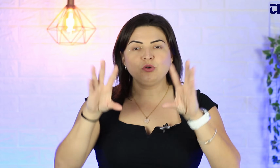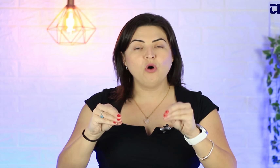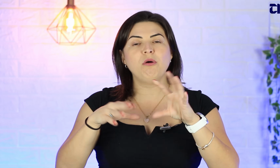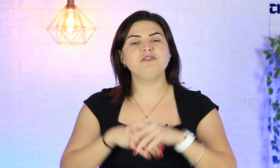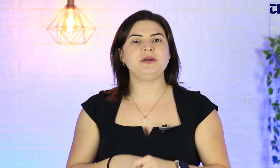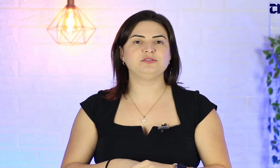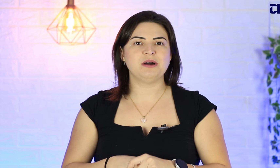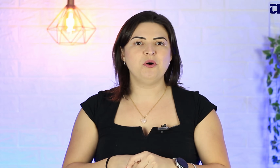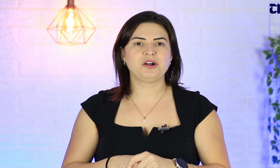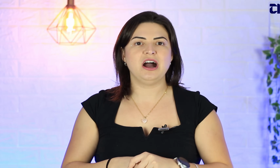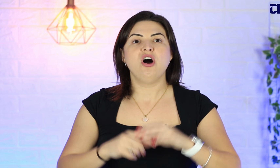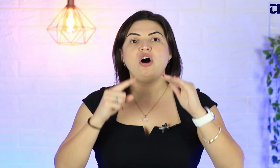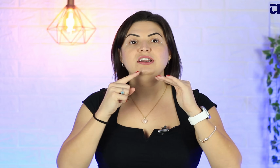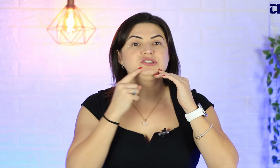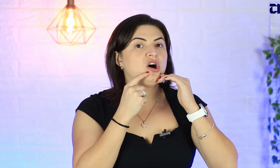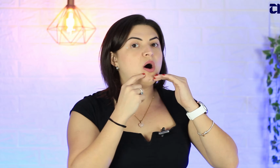Com o movimento da boca. Olha só.